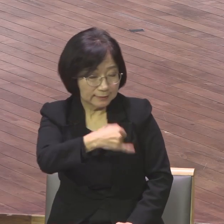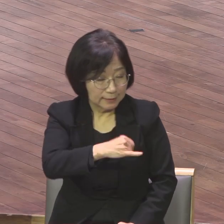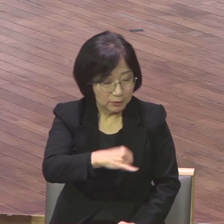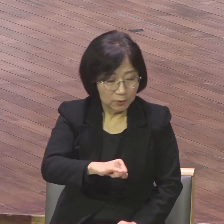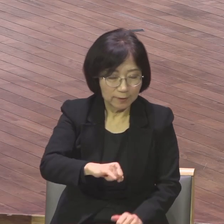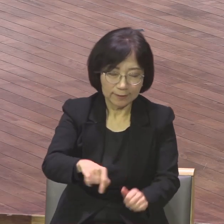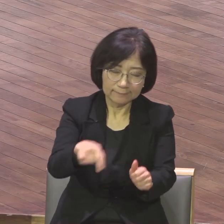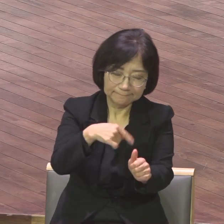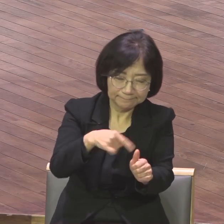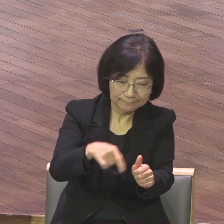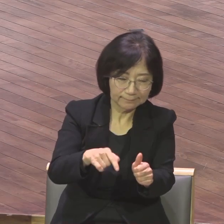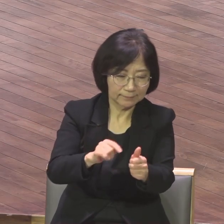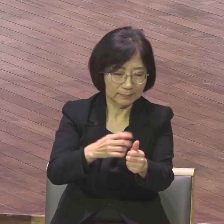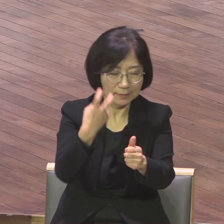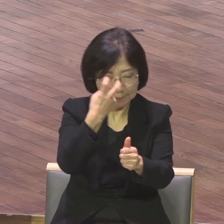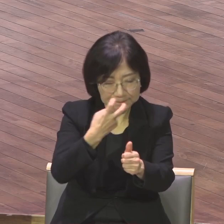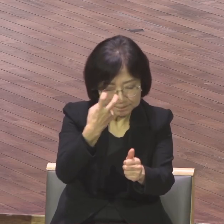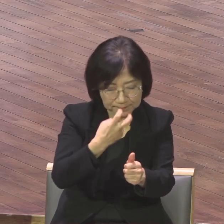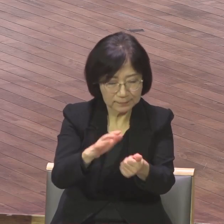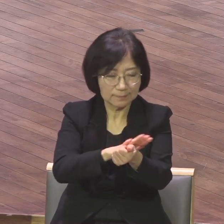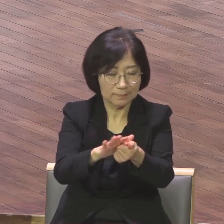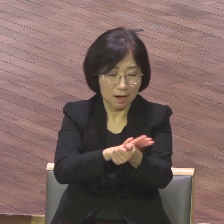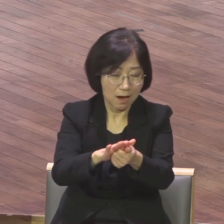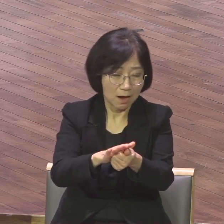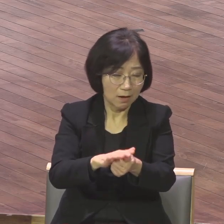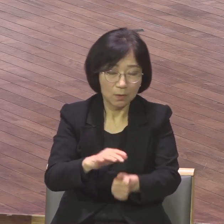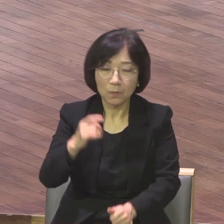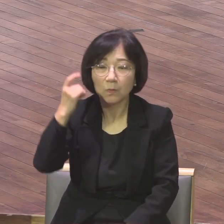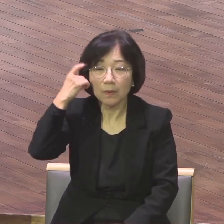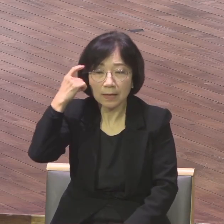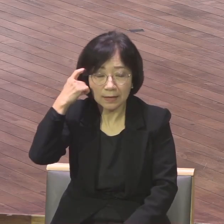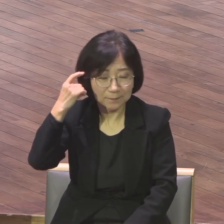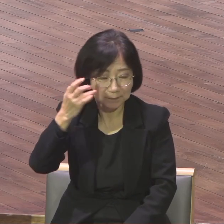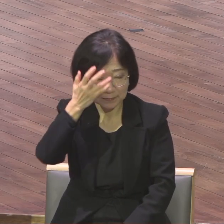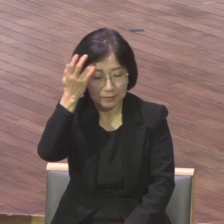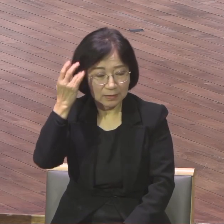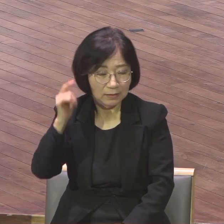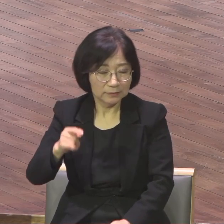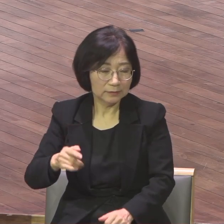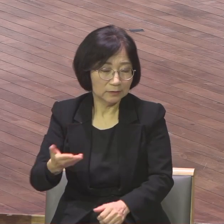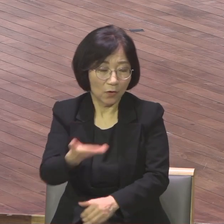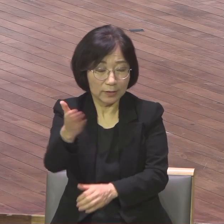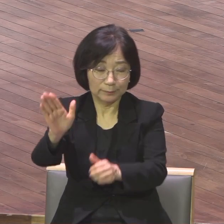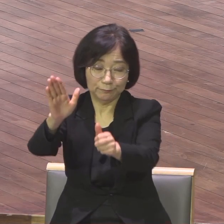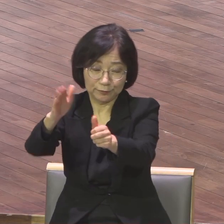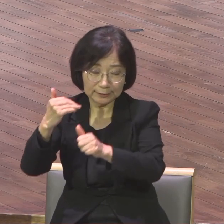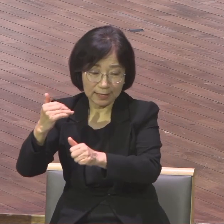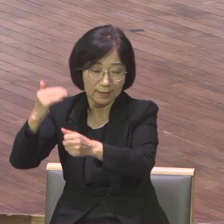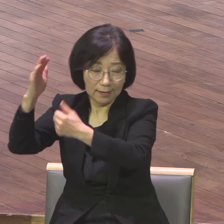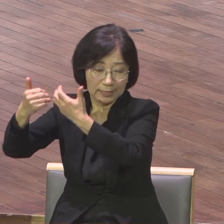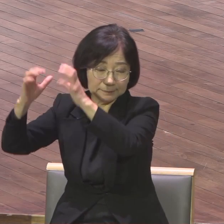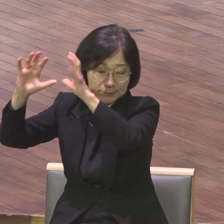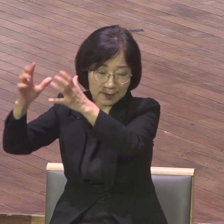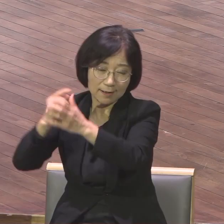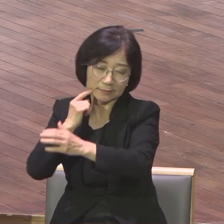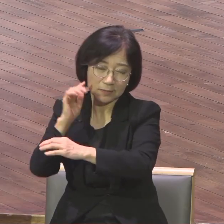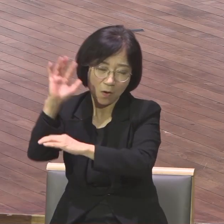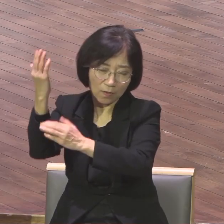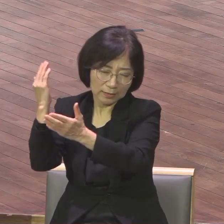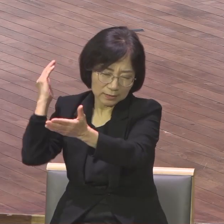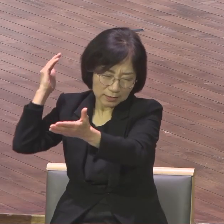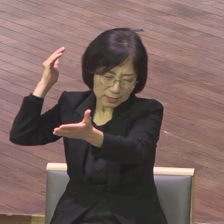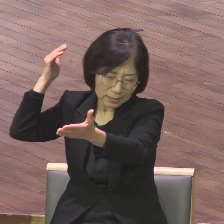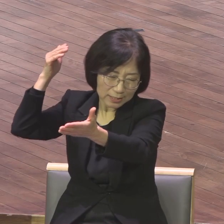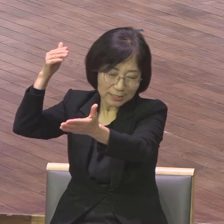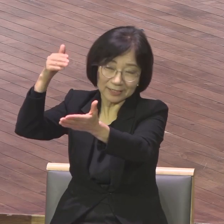위로하고 경계하노니, 이는 너희를 부르사 자기 나라와 영광에 이르게 하시는 하나님께 합당히 행하게